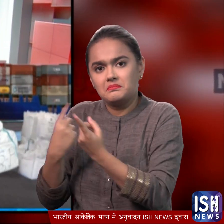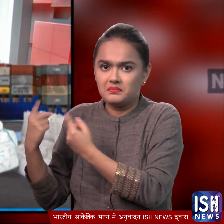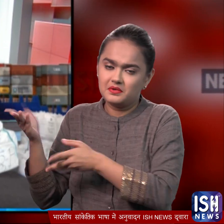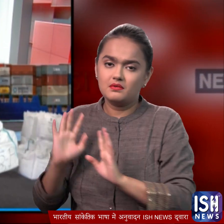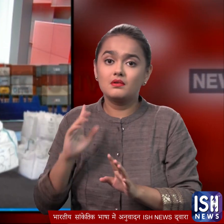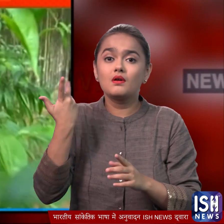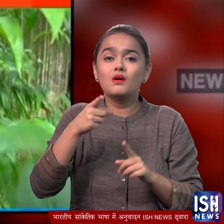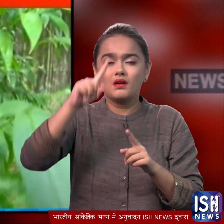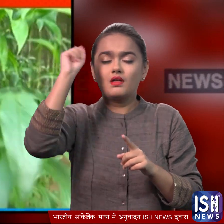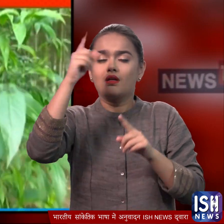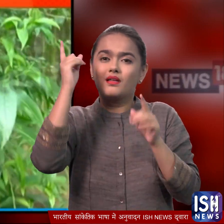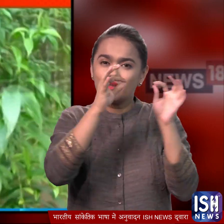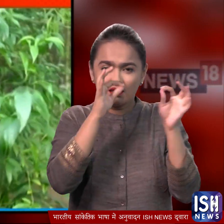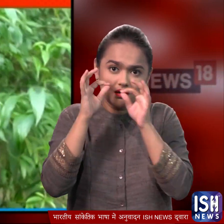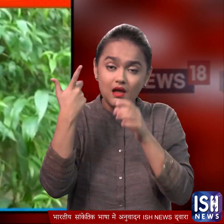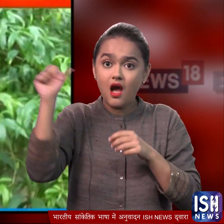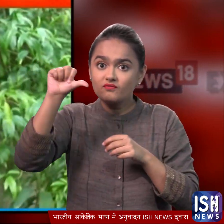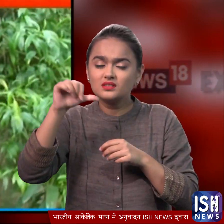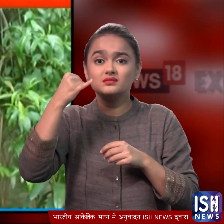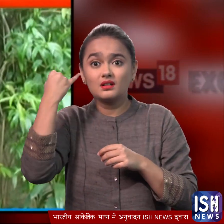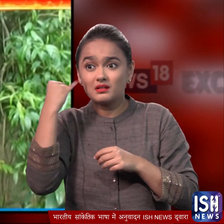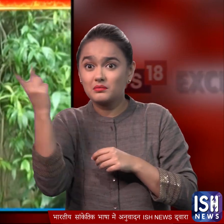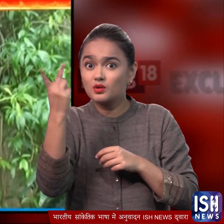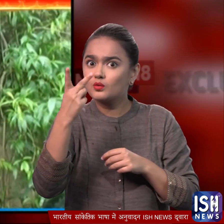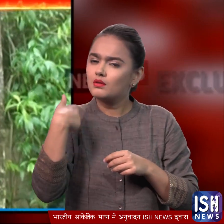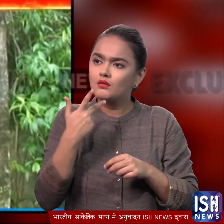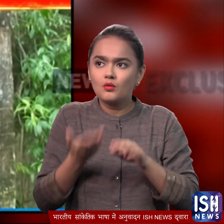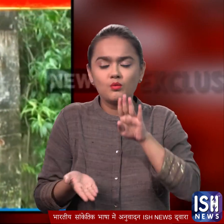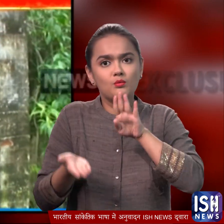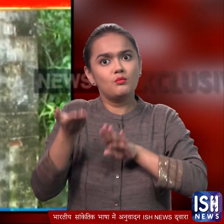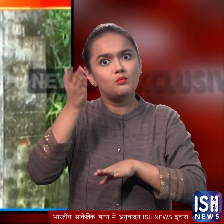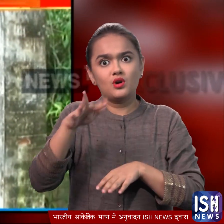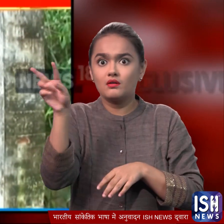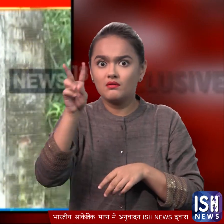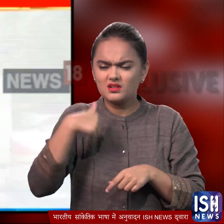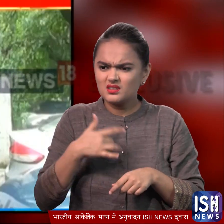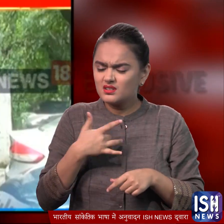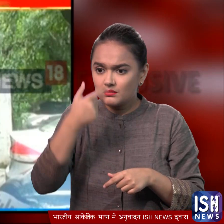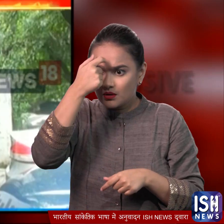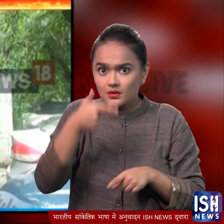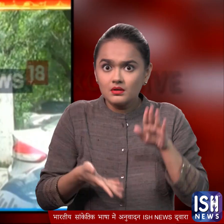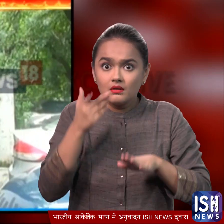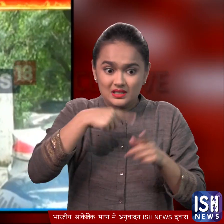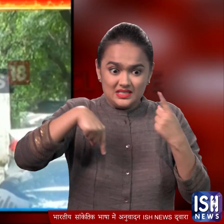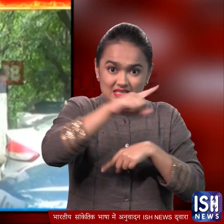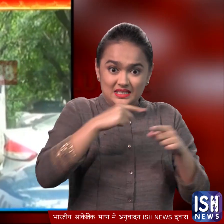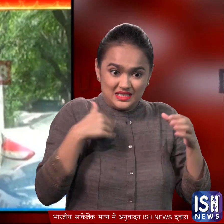दी। नशे के इस कारोबार में अफगानिस्तान और तालिबान कनेक्शन भी सामने आ रहा है। मामले